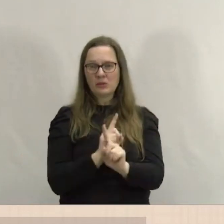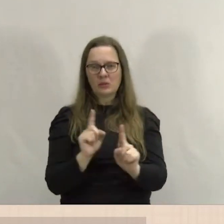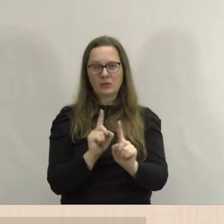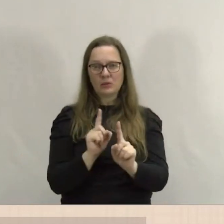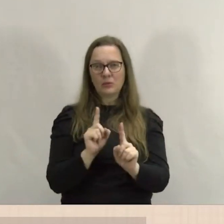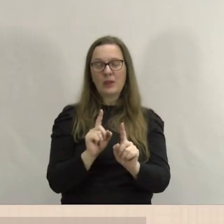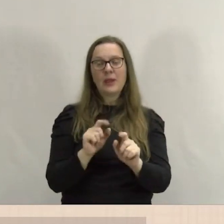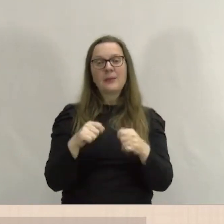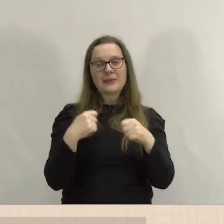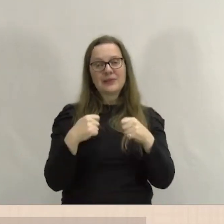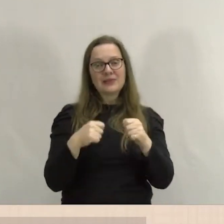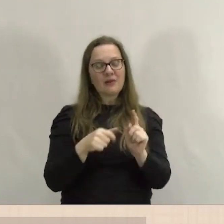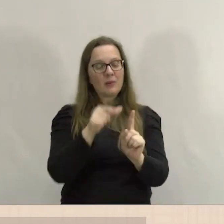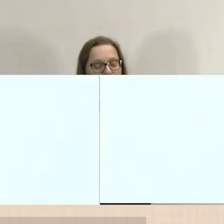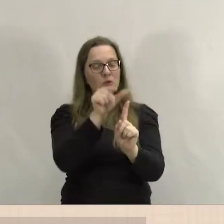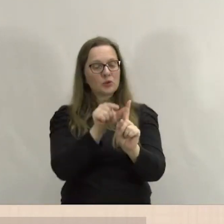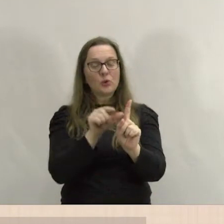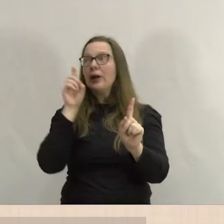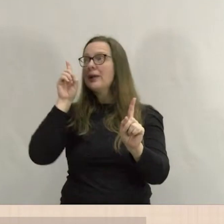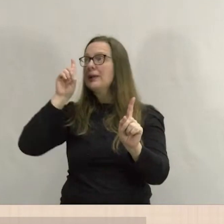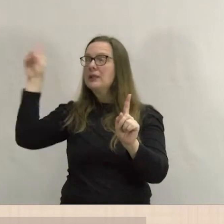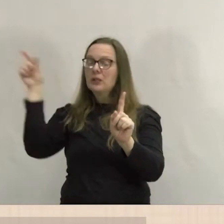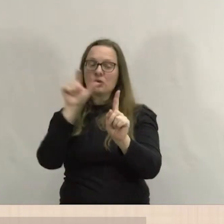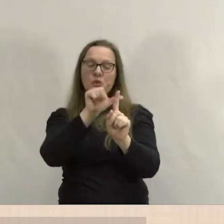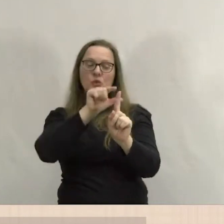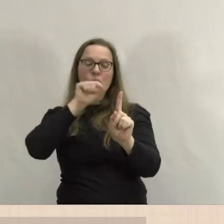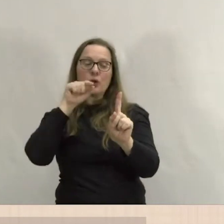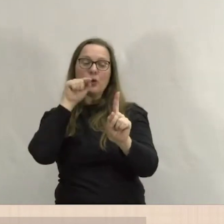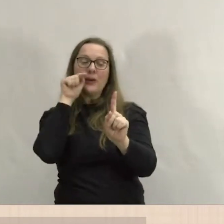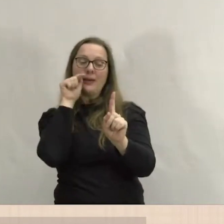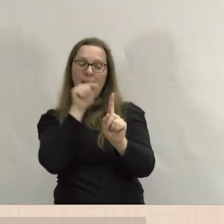E na ausência do profeta, quem sentou lá?